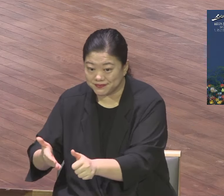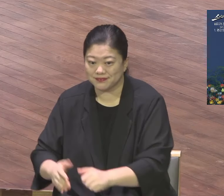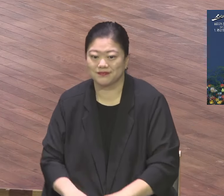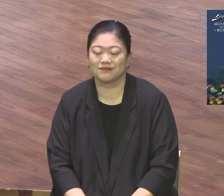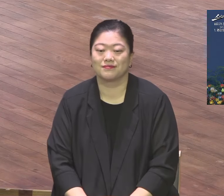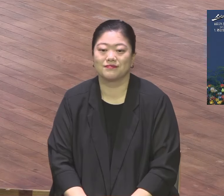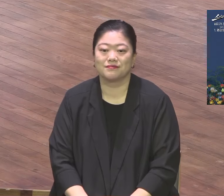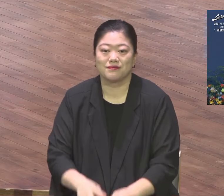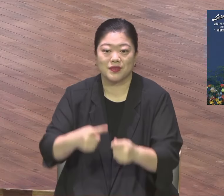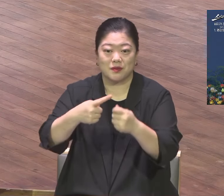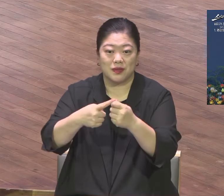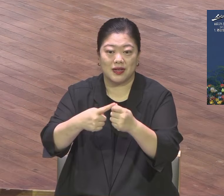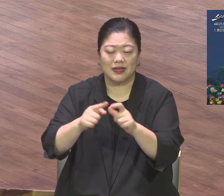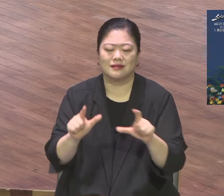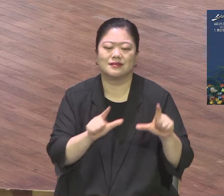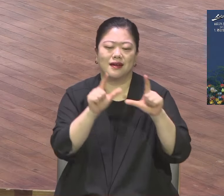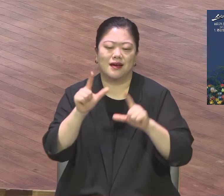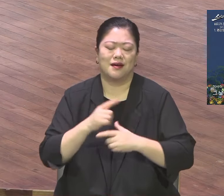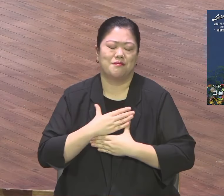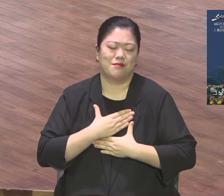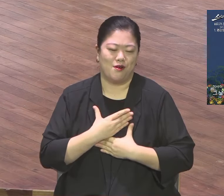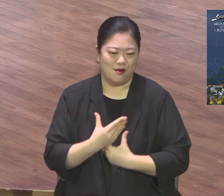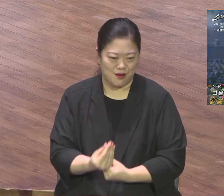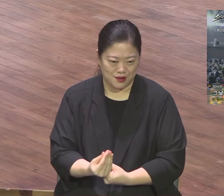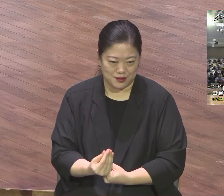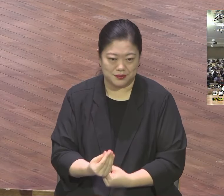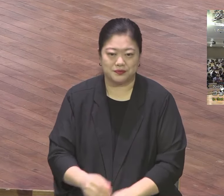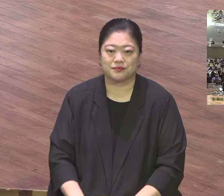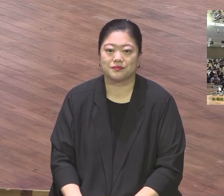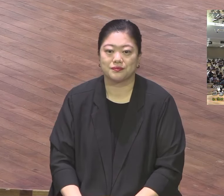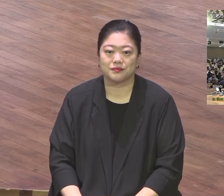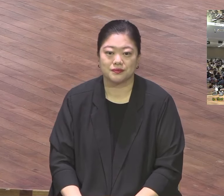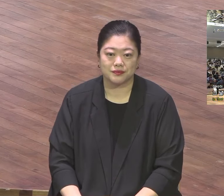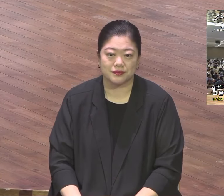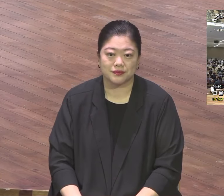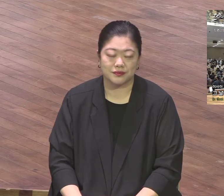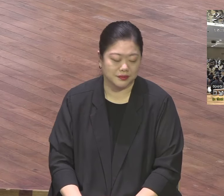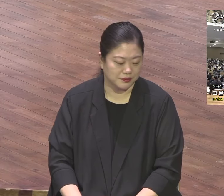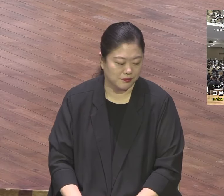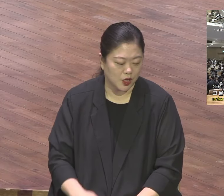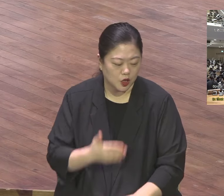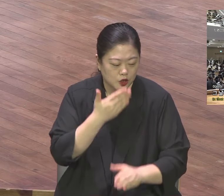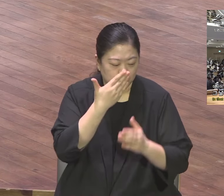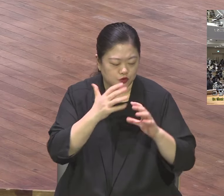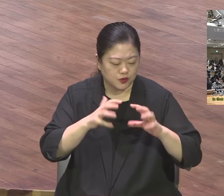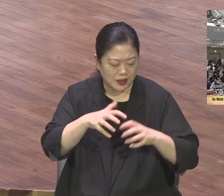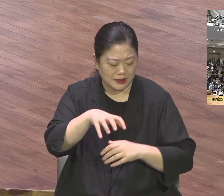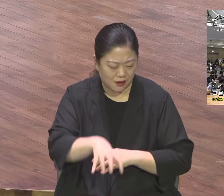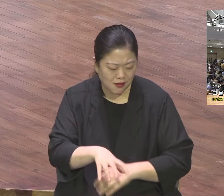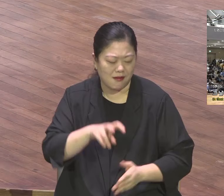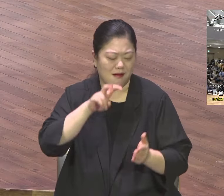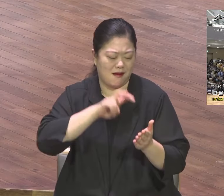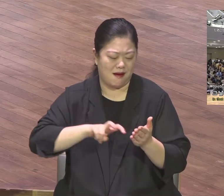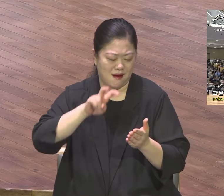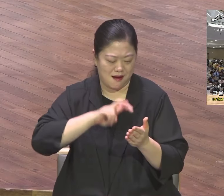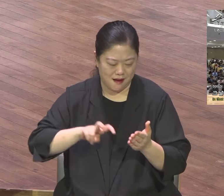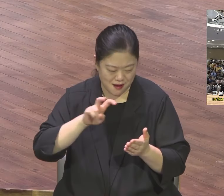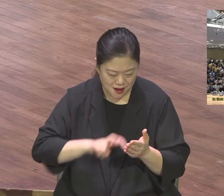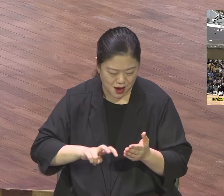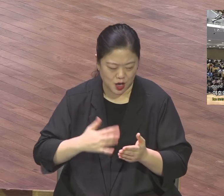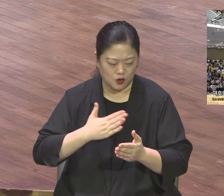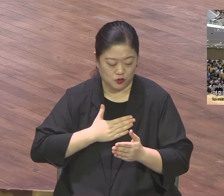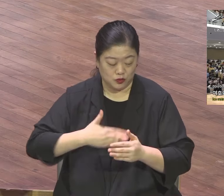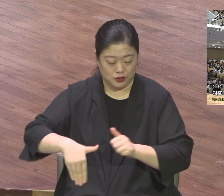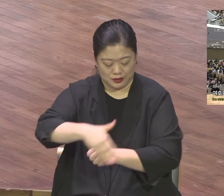평강의 삶입니다. 자, 1, 2절을 봅니다. 그날의 유다 땅에서 이 노래를 부르리라. 우리에게 견고한